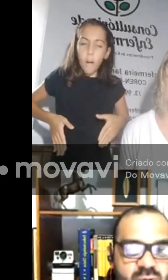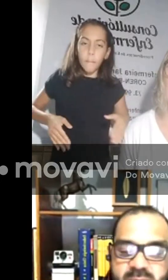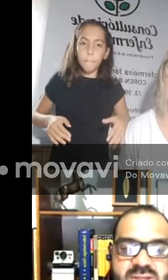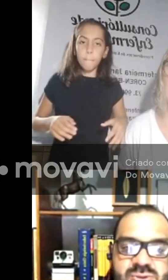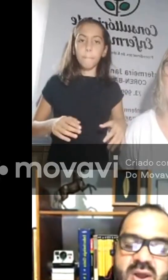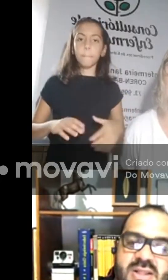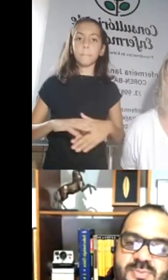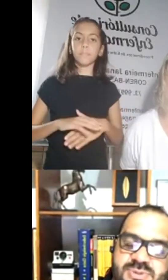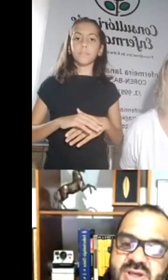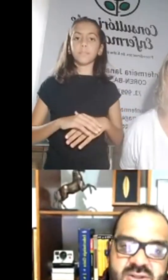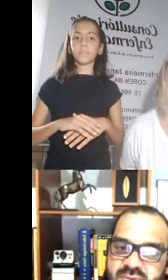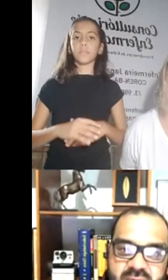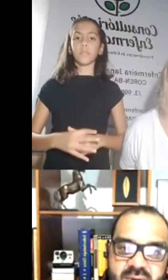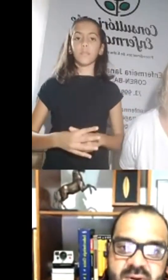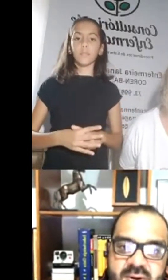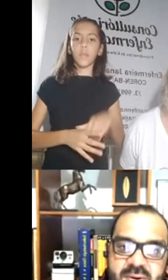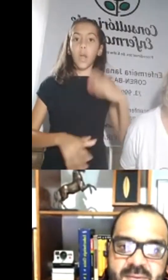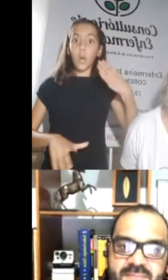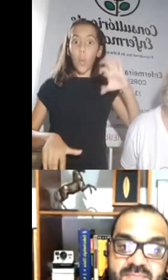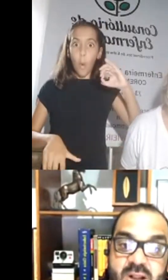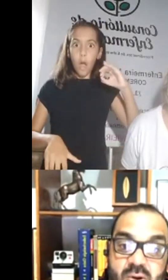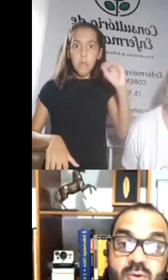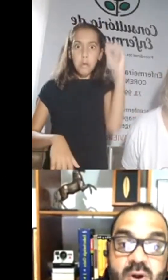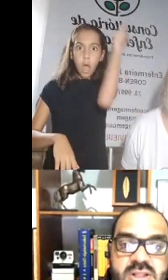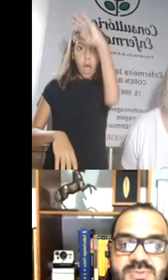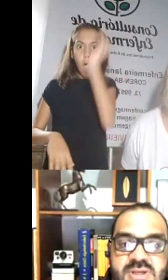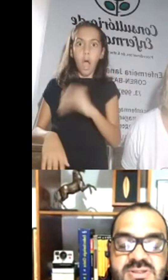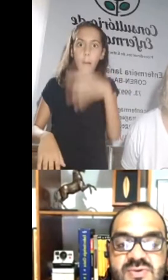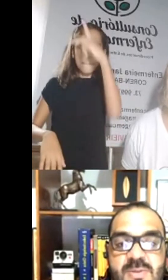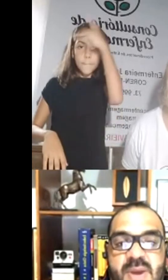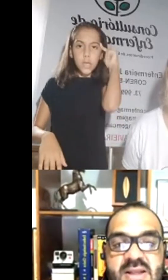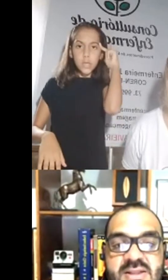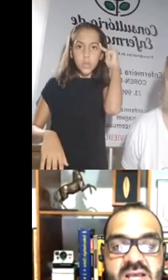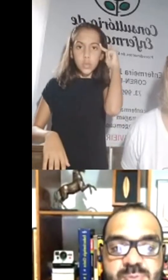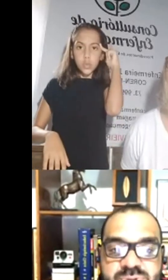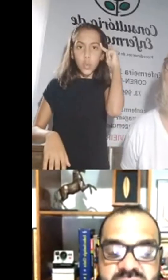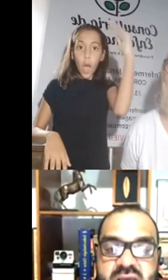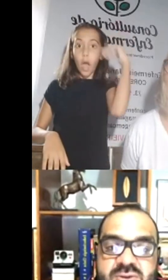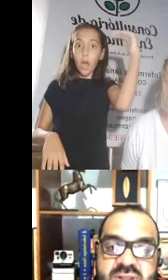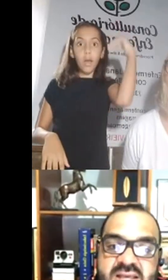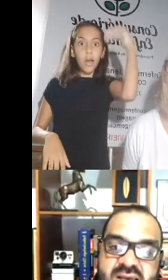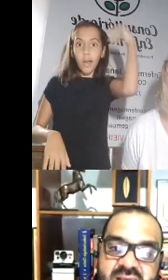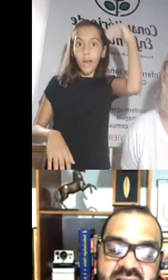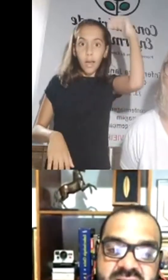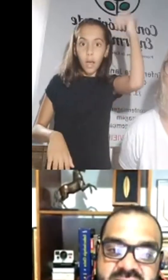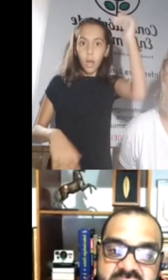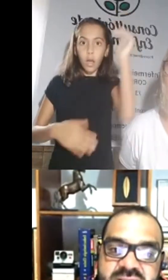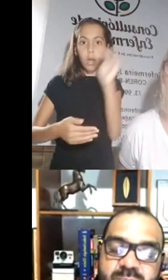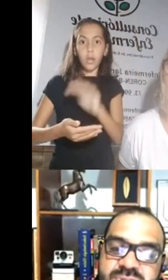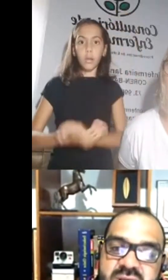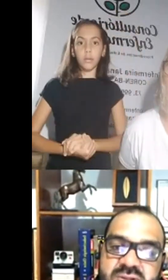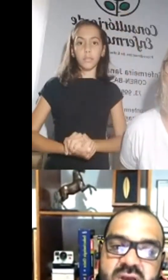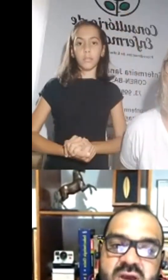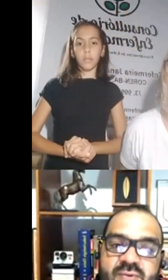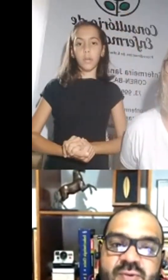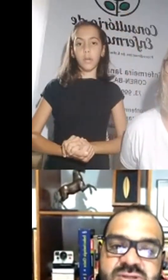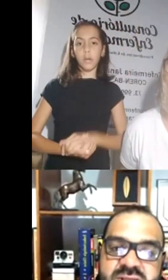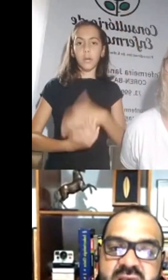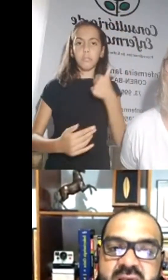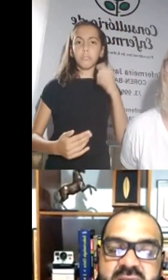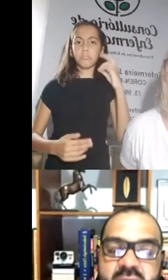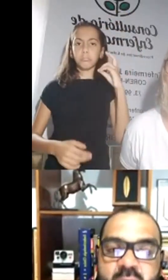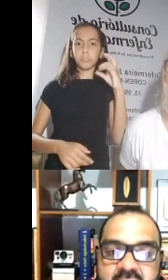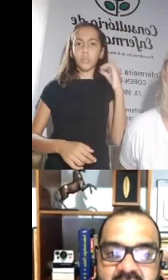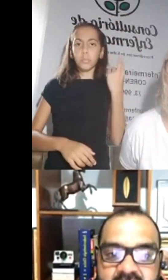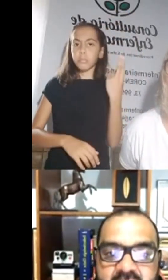mais ou menos 40%. Melhoram 40%. Se você perder 10%, 10 a 15%,